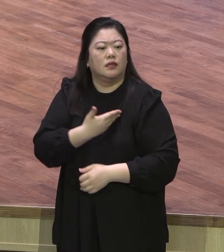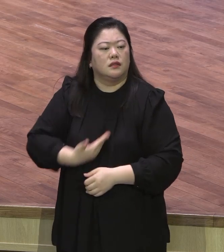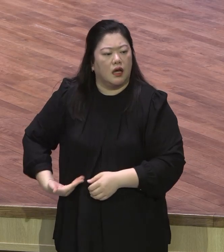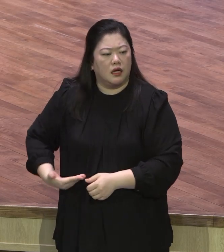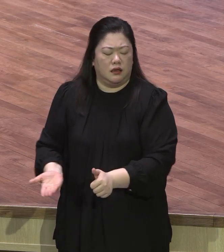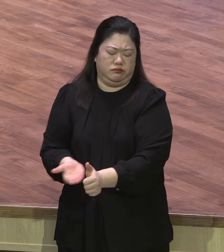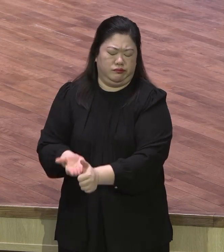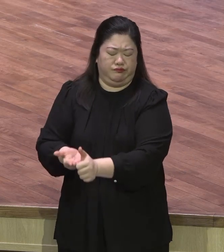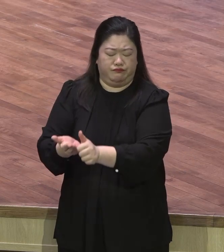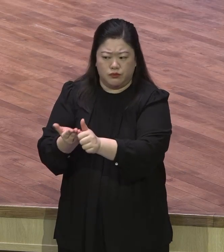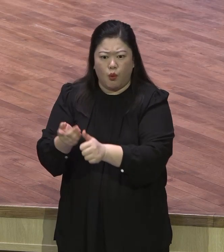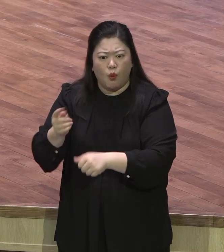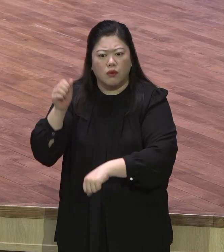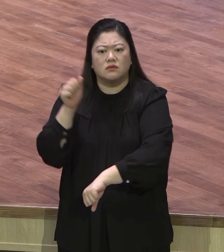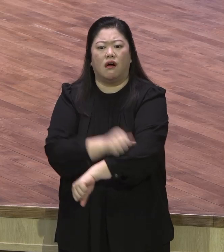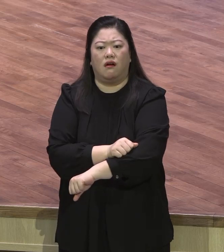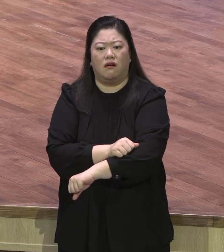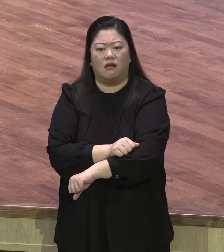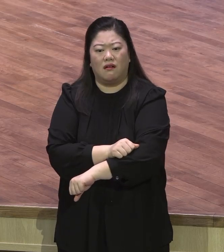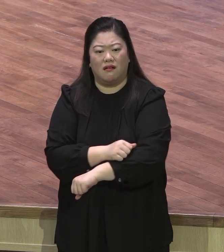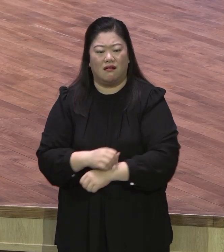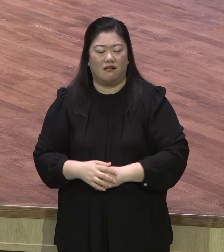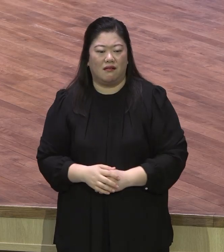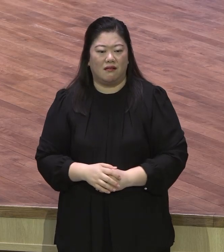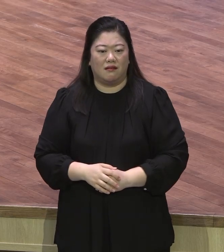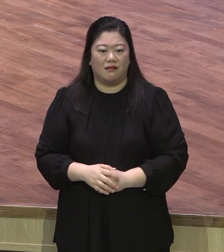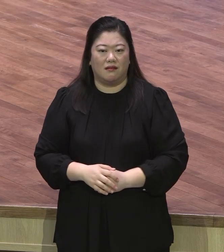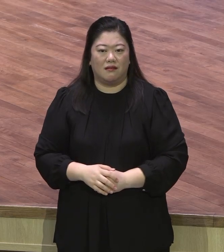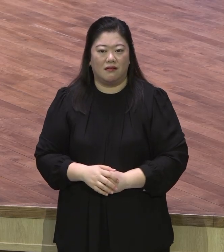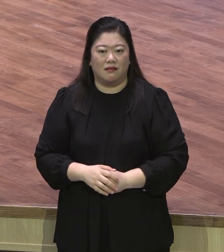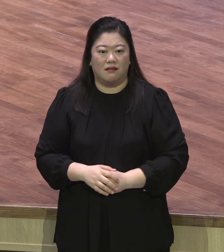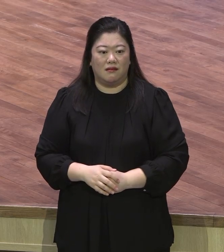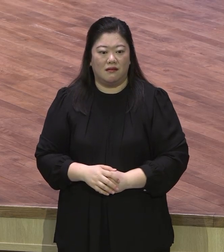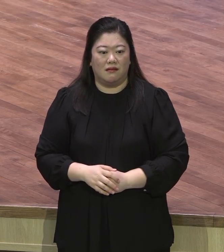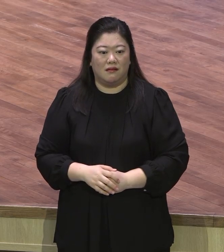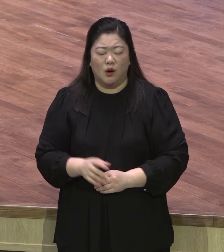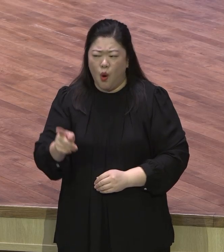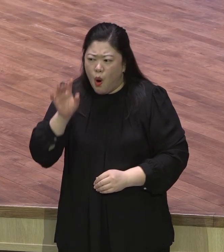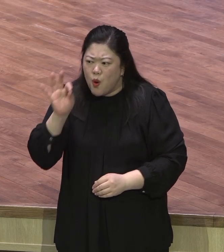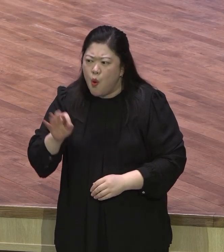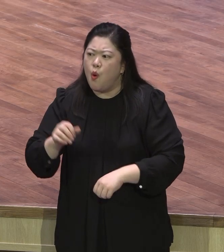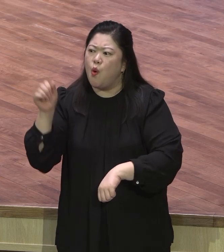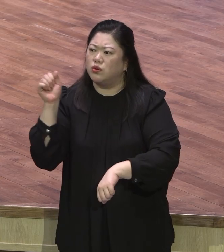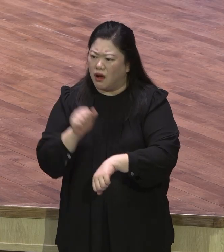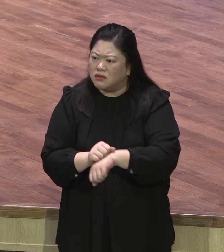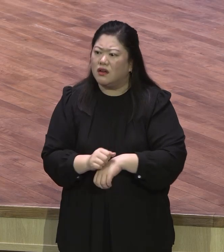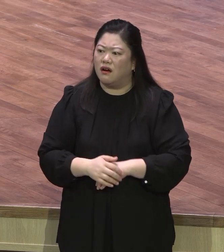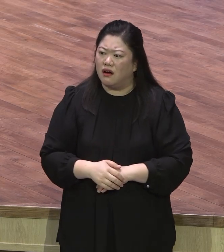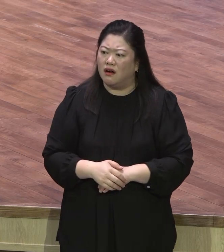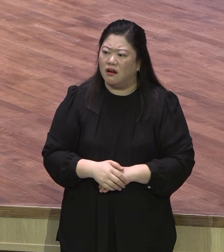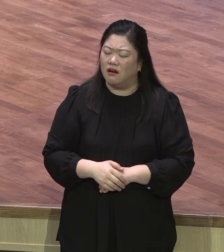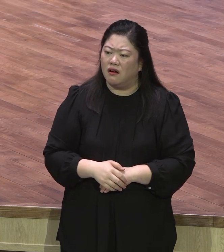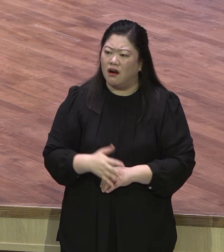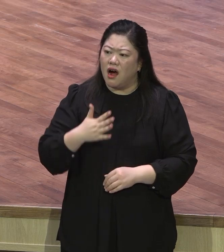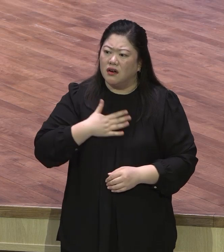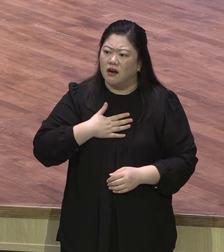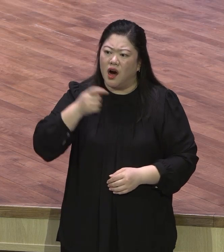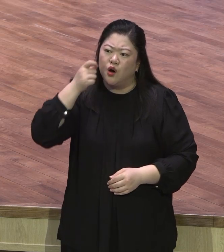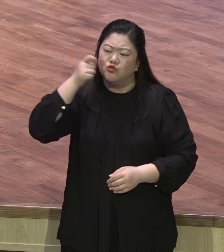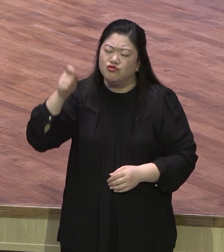시원해 그렇게도 하고 있지만 우리는 그걸 못하잖아요 못 가니까 어떻게 합니까 내가 살고 있는 것이